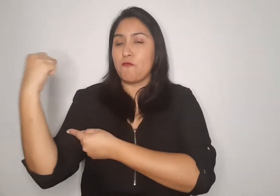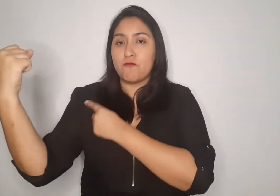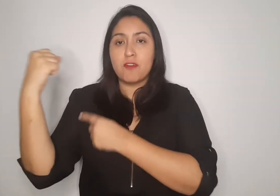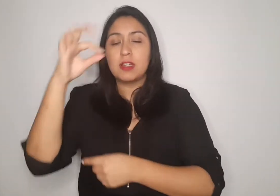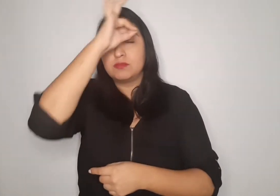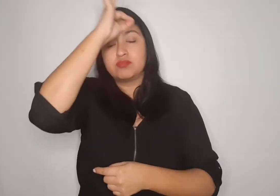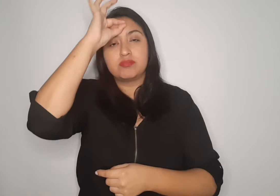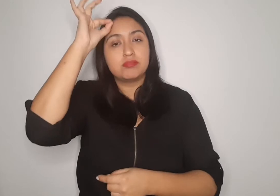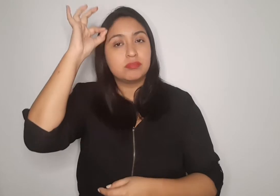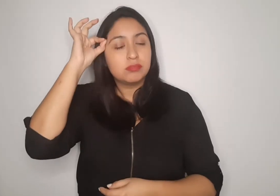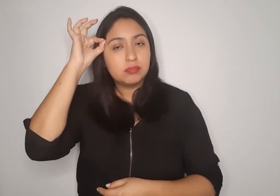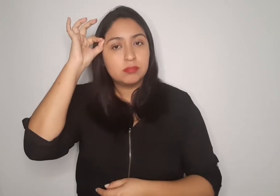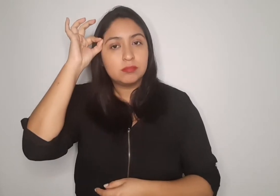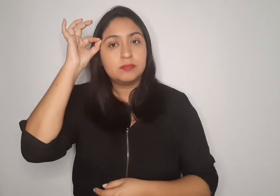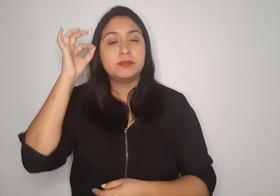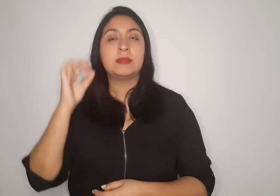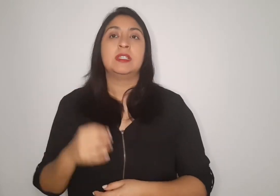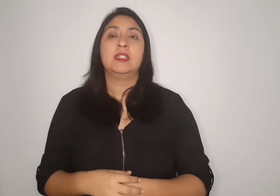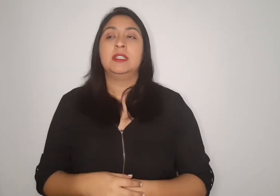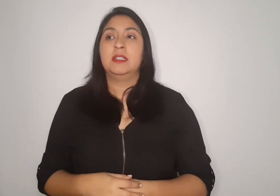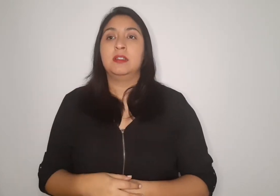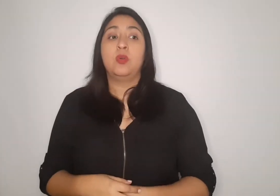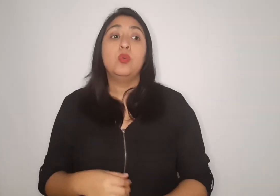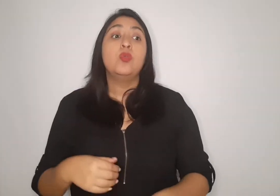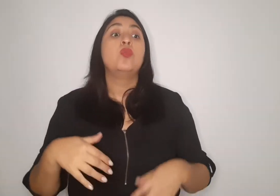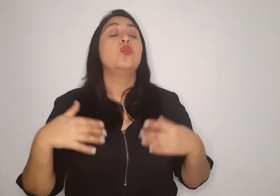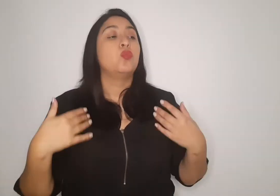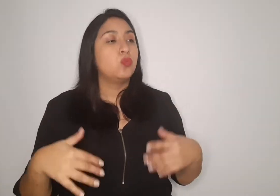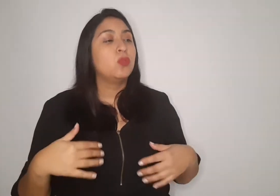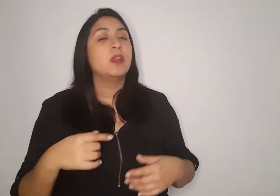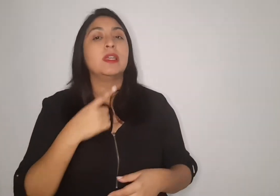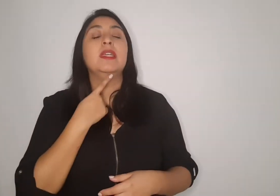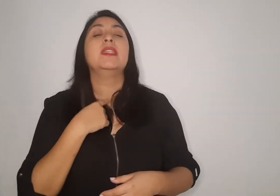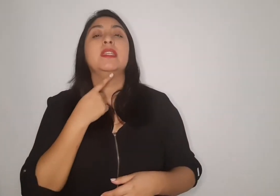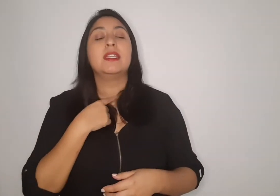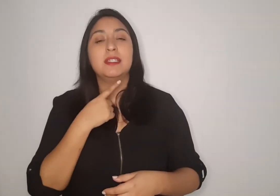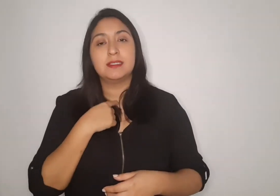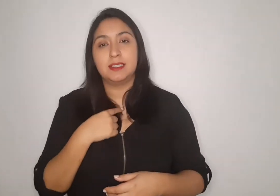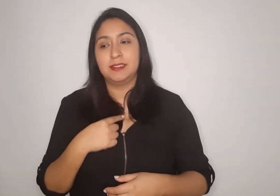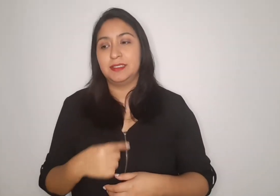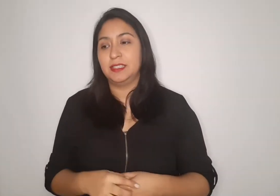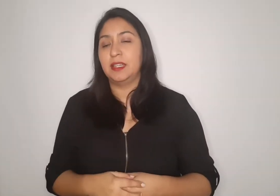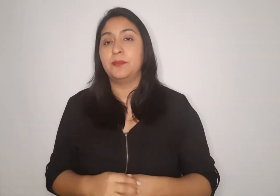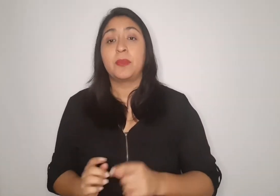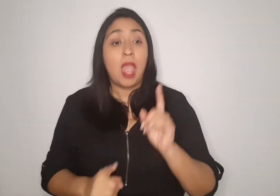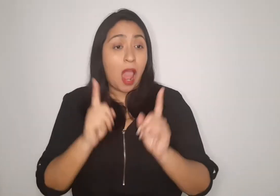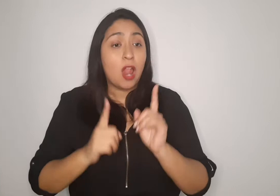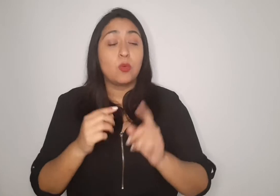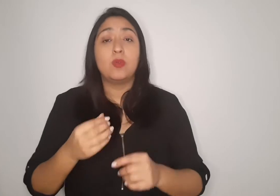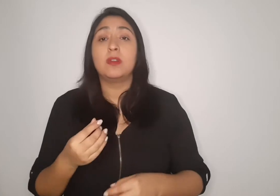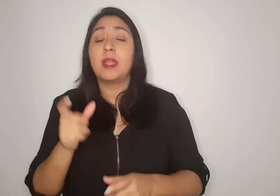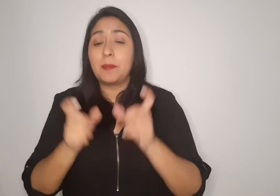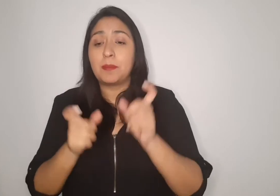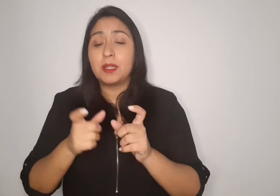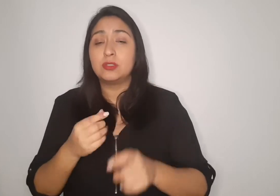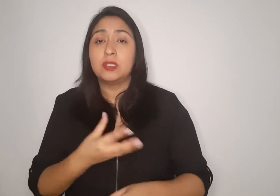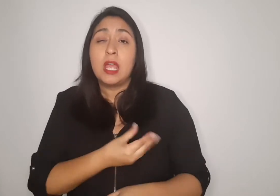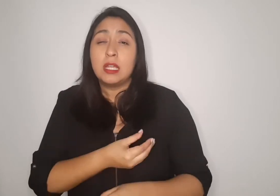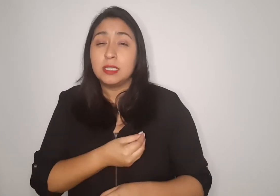este caso. Qué interesante. Como anécdota o se asusta, pero no pasa nada. Aquí no hay que asustarse, hay que abrir la